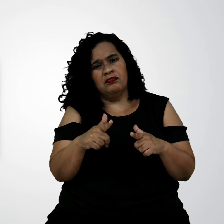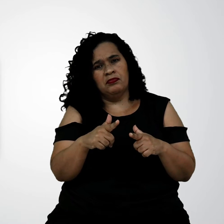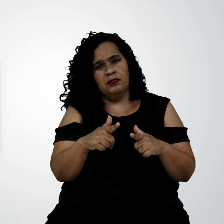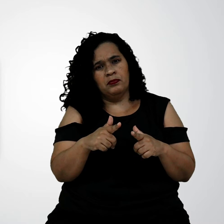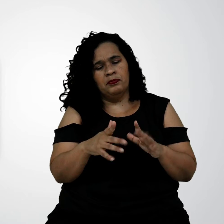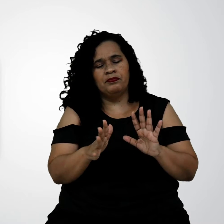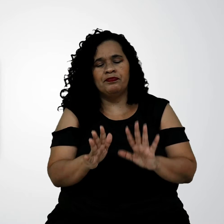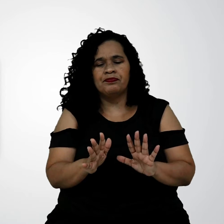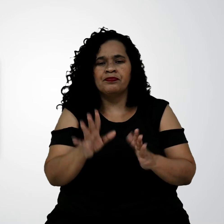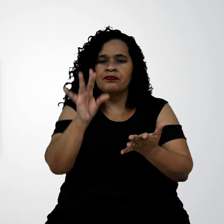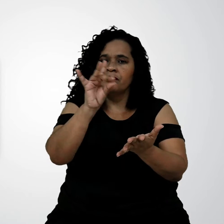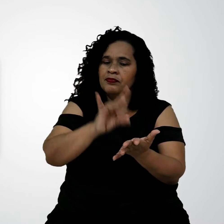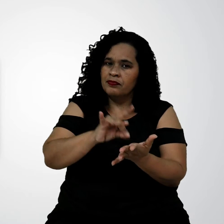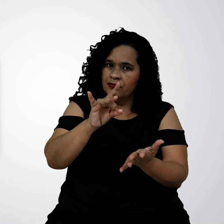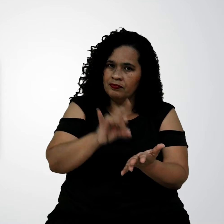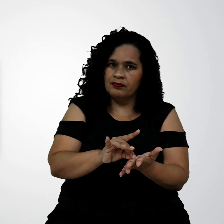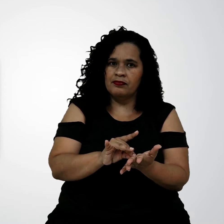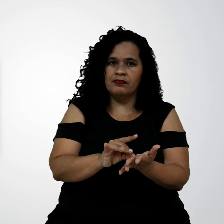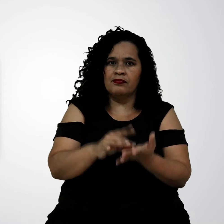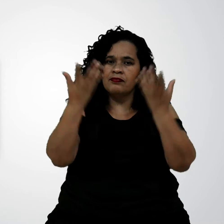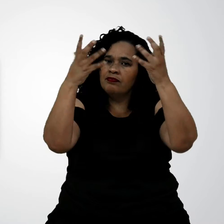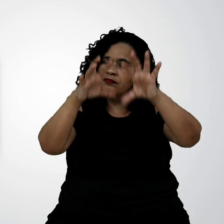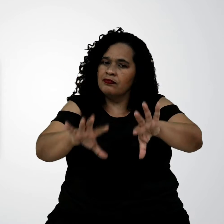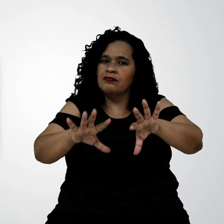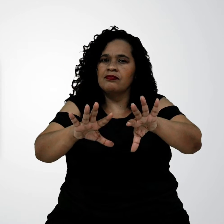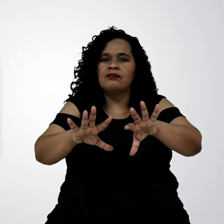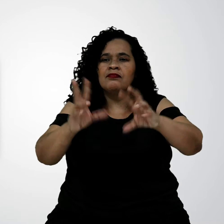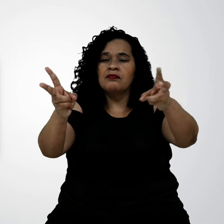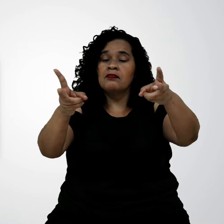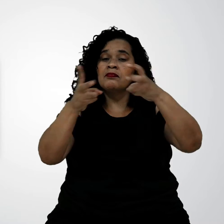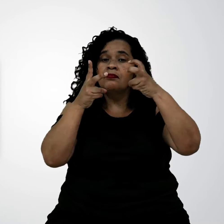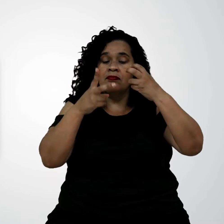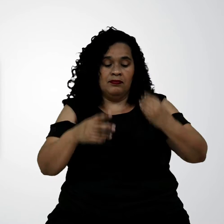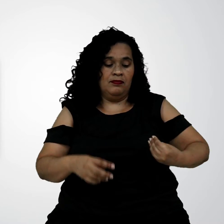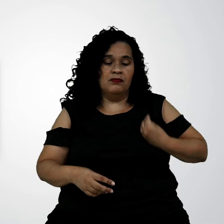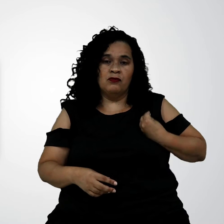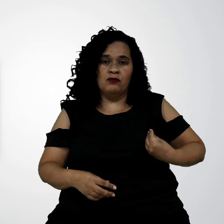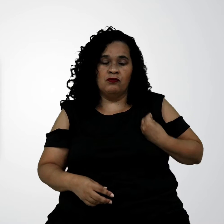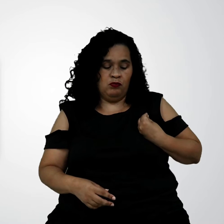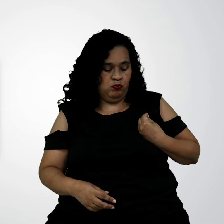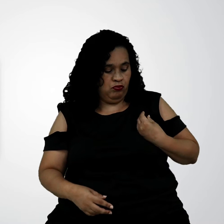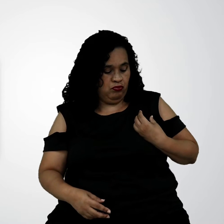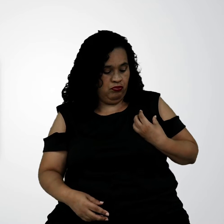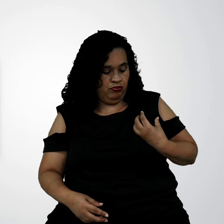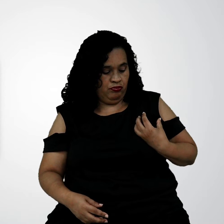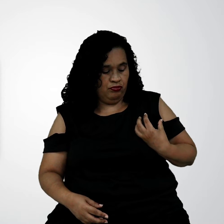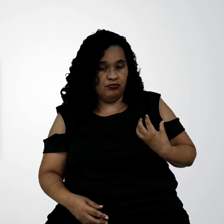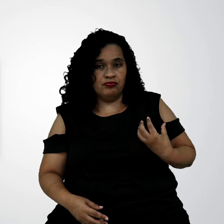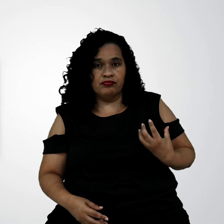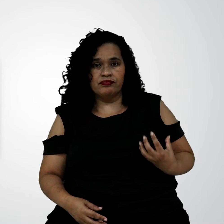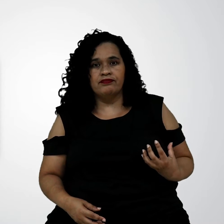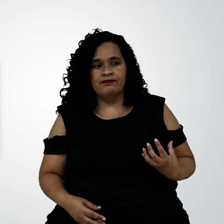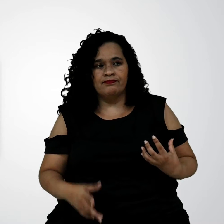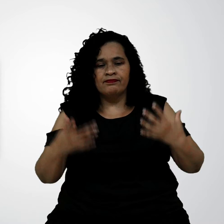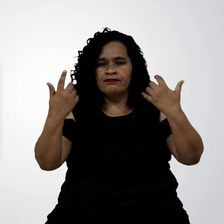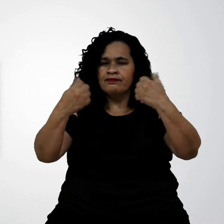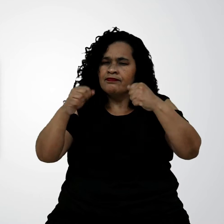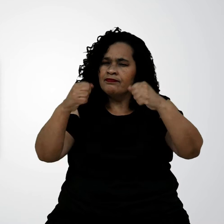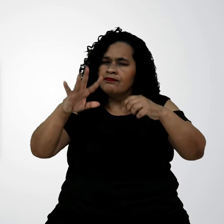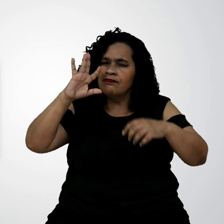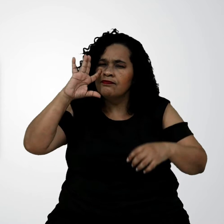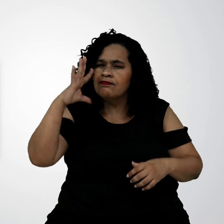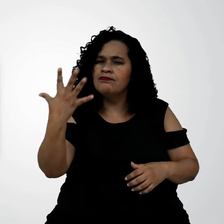estava jogando a sujeira para baixo do tapete. E ele precisava de ajuda. Ele precisava resolver essa situação.